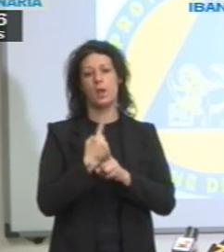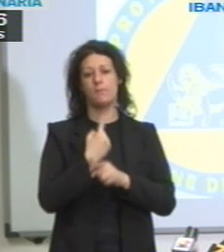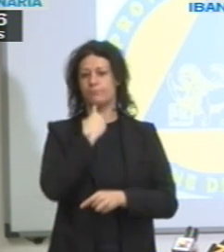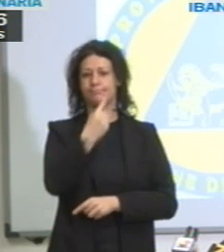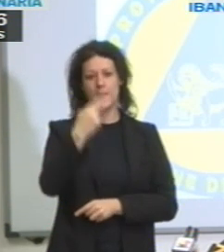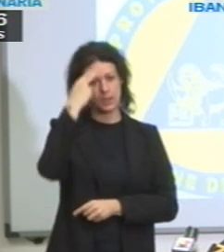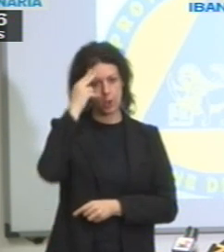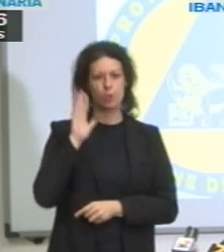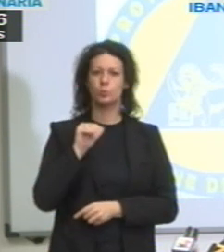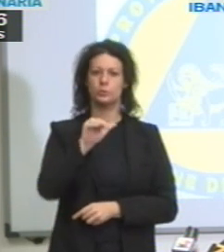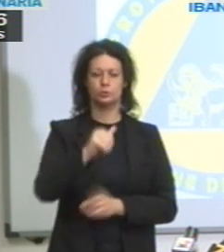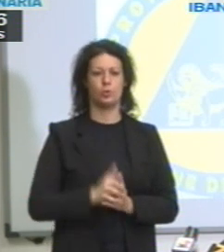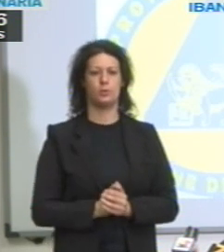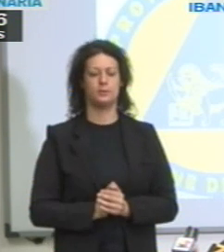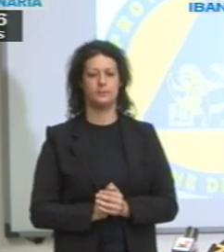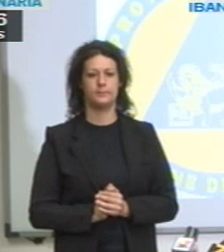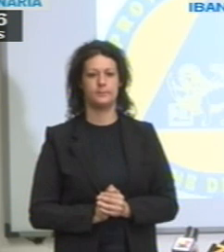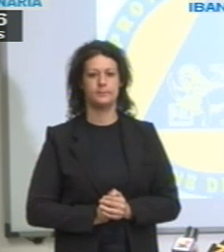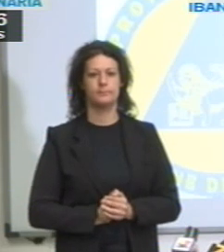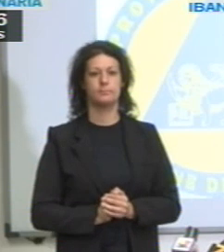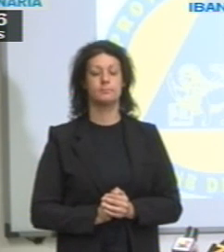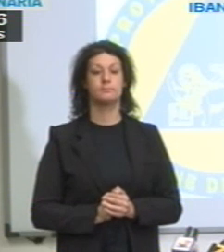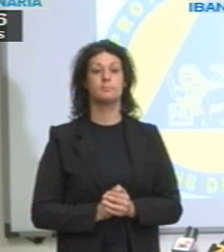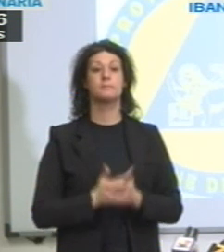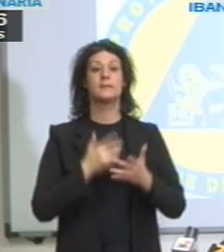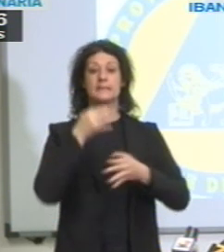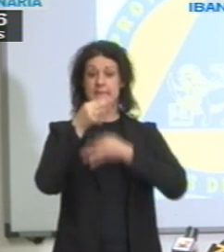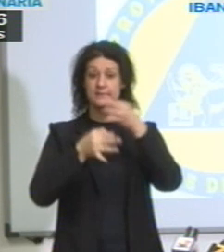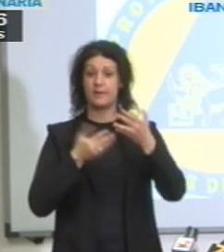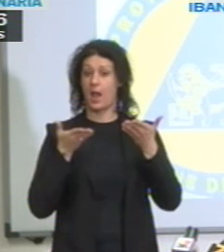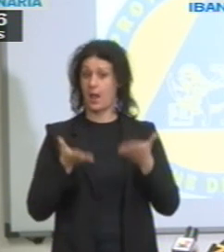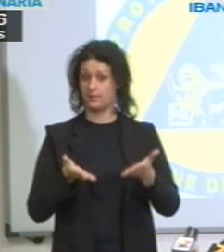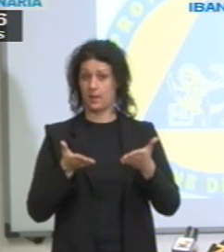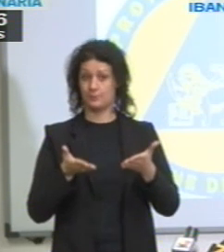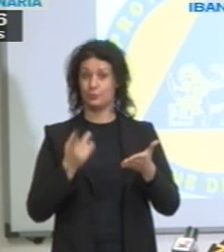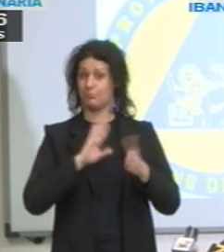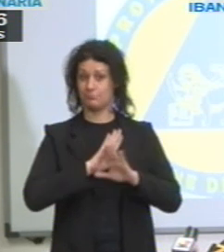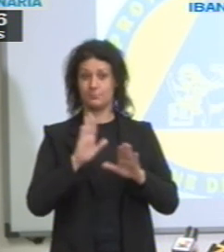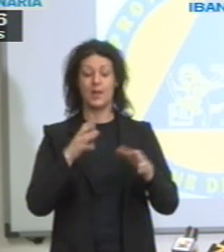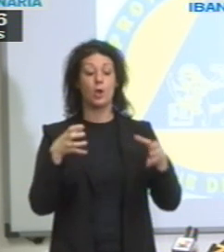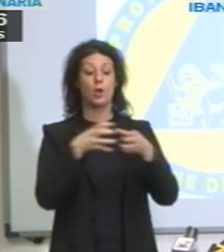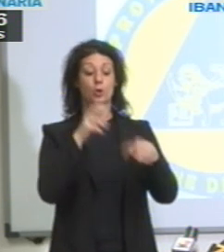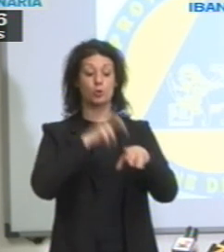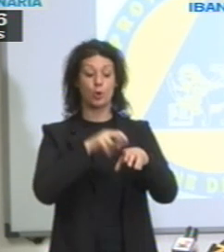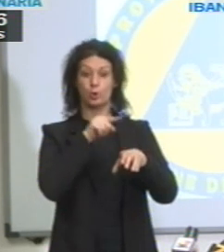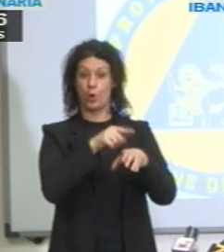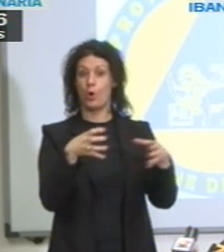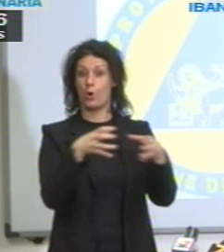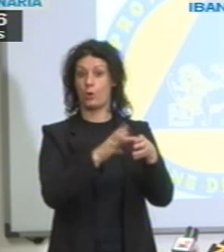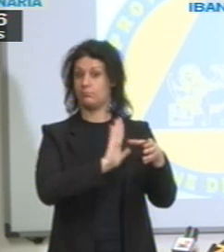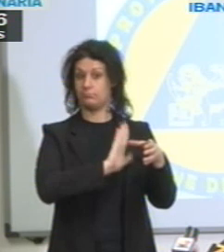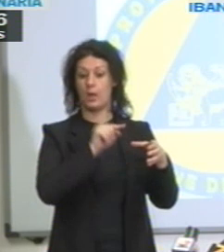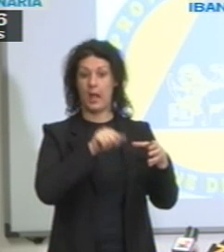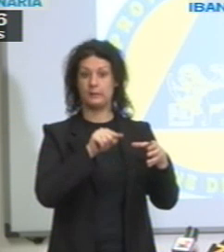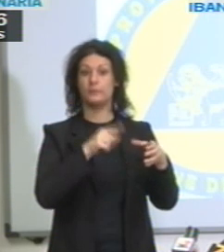che a questo punto la sfida passa non più ai clinici ma al popolo, nel senso che adesso il nostro futuro ripassa in